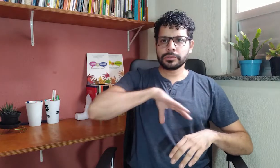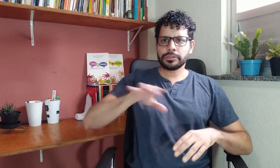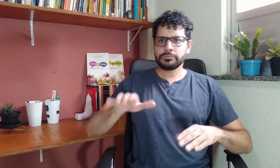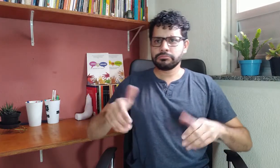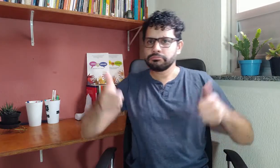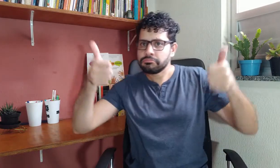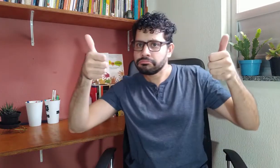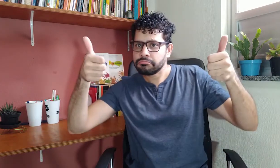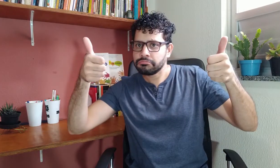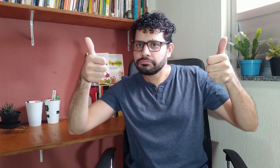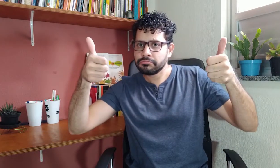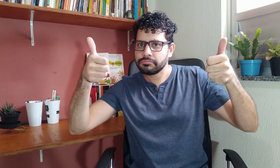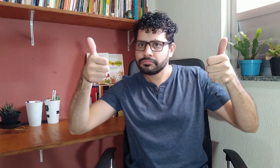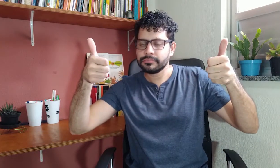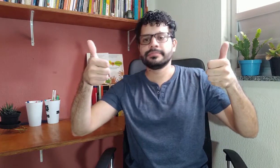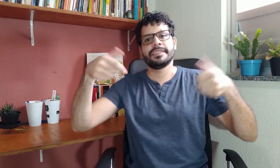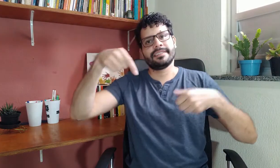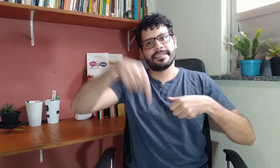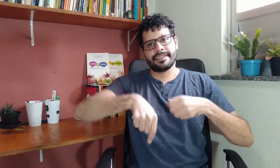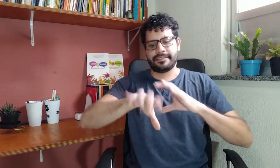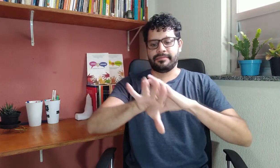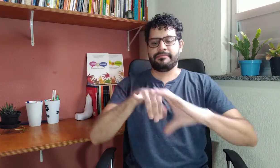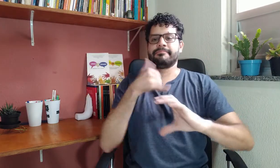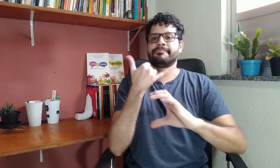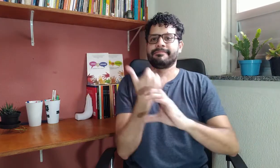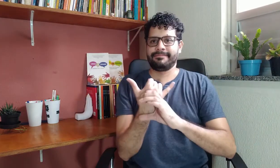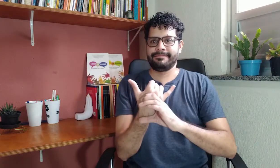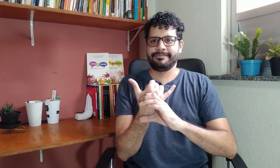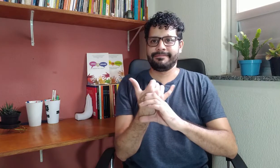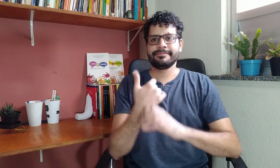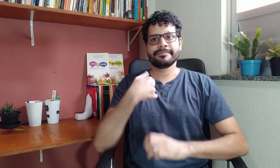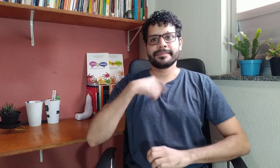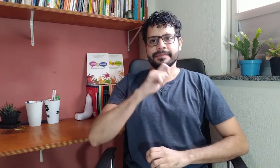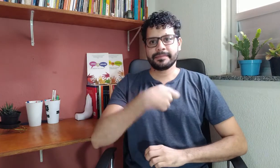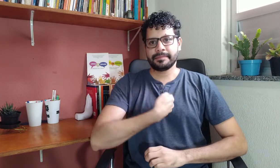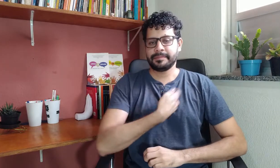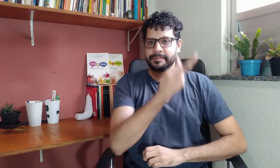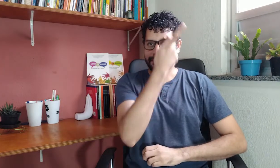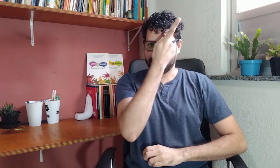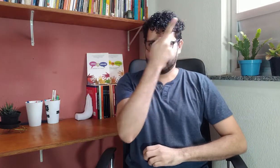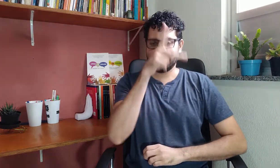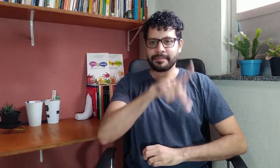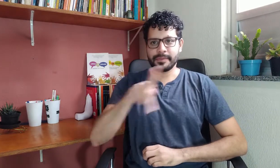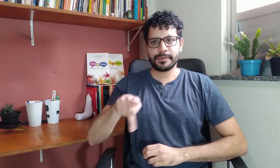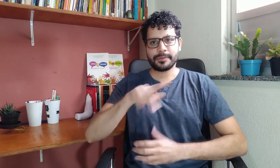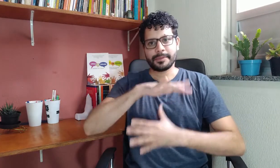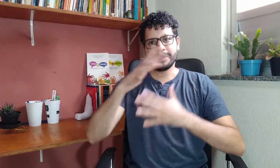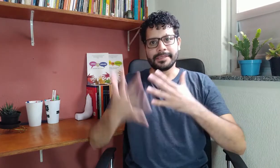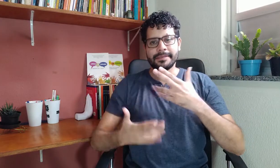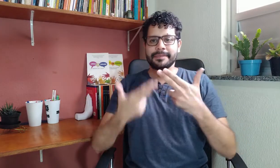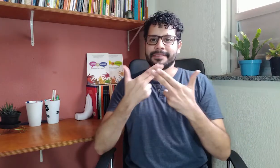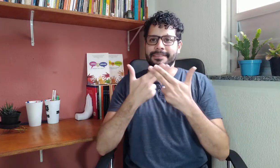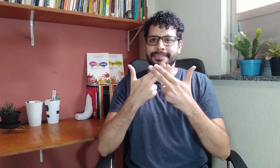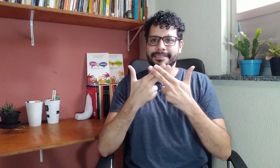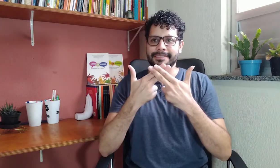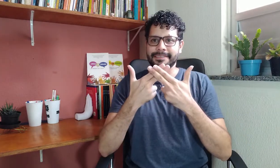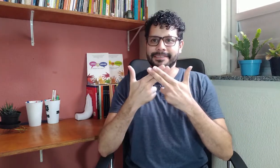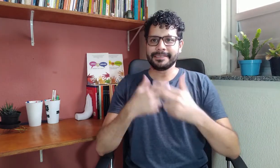portuguesa? Esse é o canal Consurdo e eu sou Hector Calisto, professor de Libras da UFOPA.